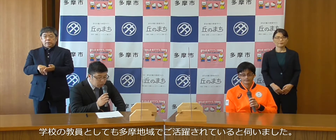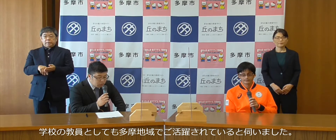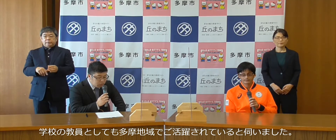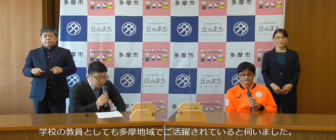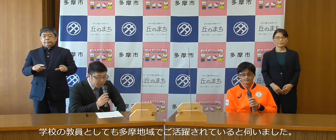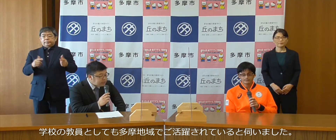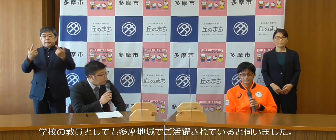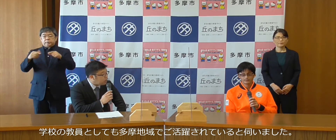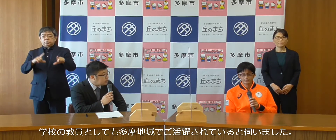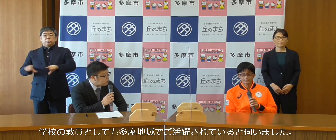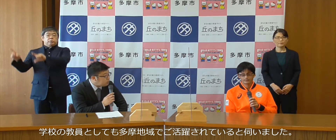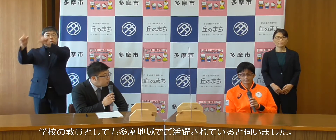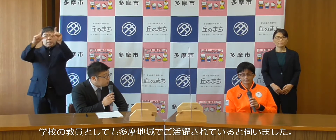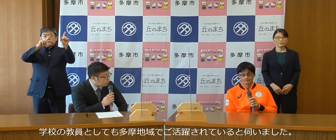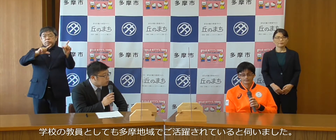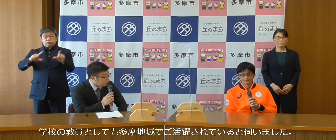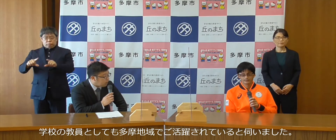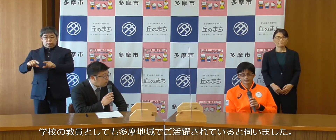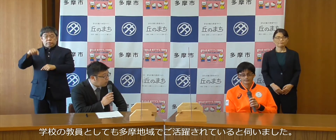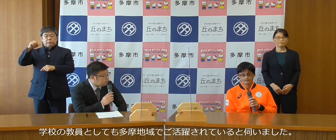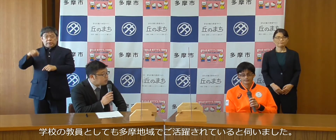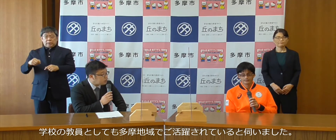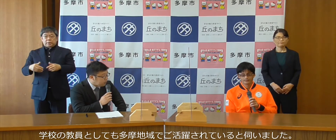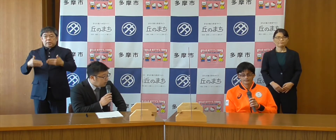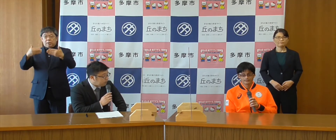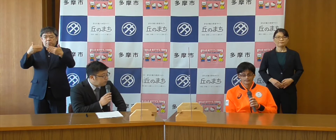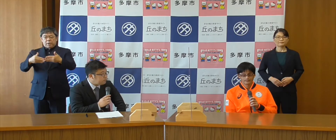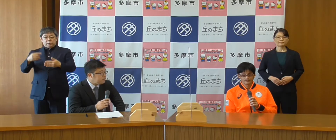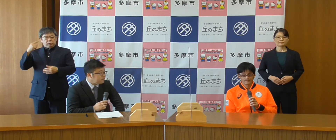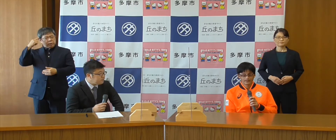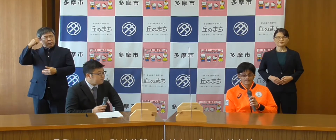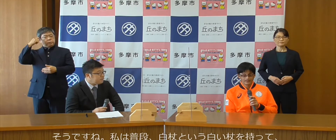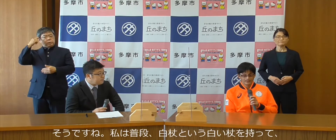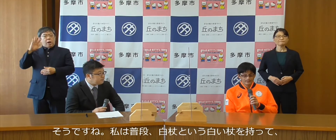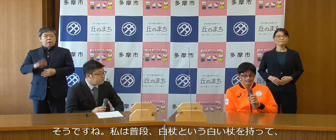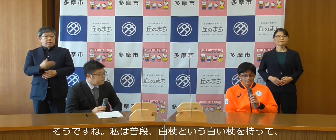う、バリアを感じるようなことっていうのはありますでしょうか。